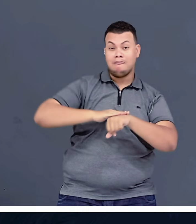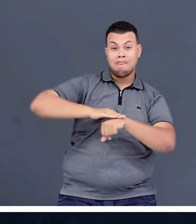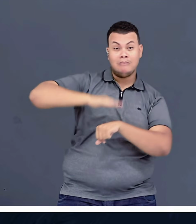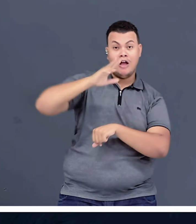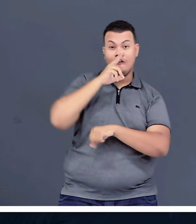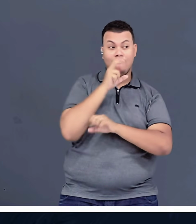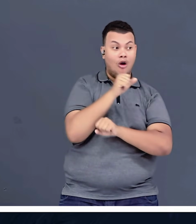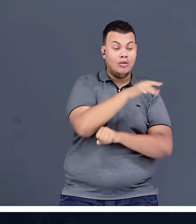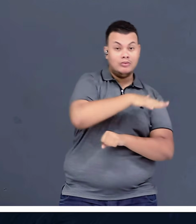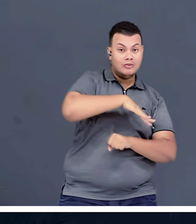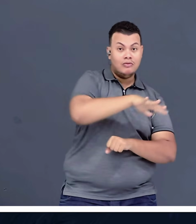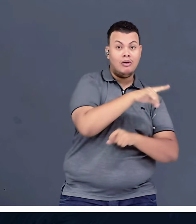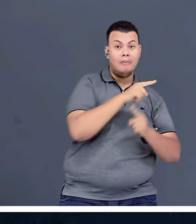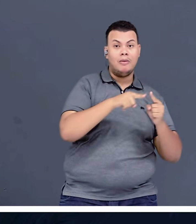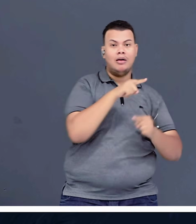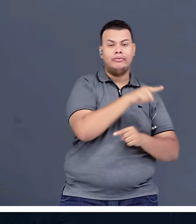forte,